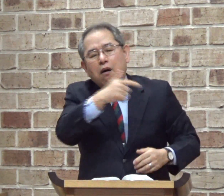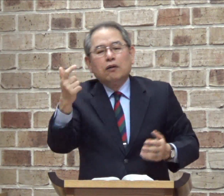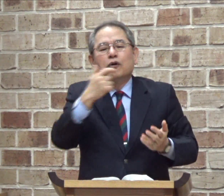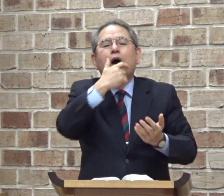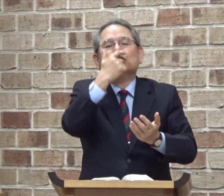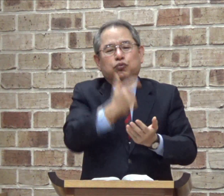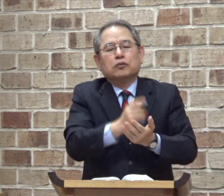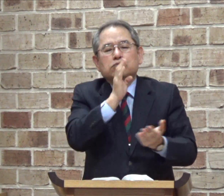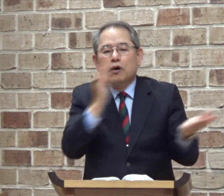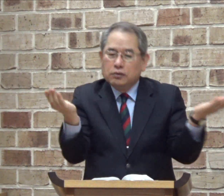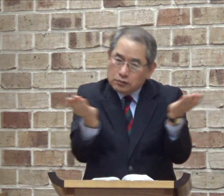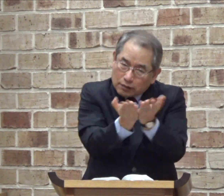안디옥 교회에